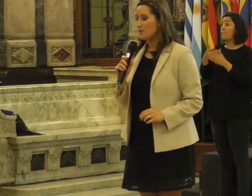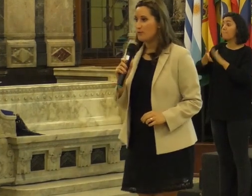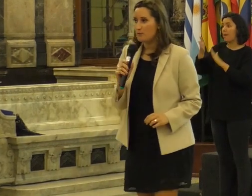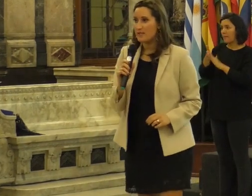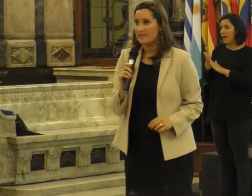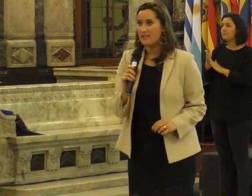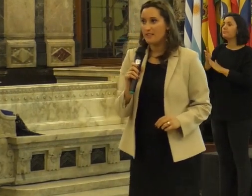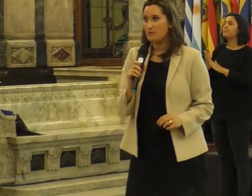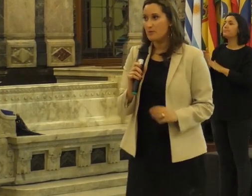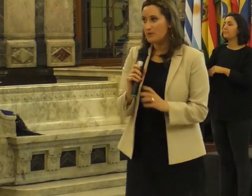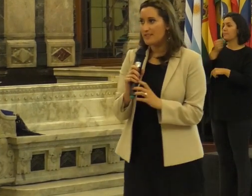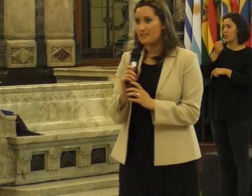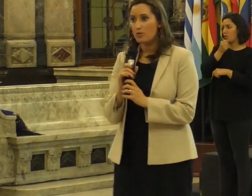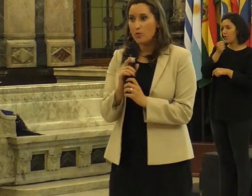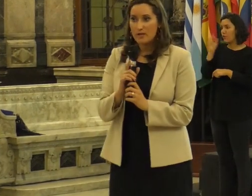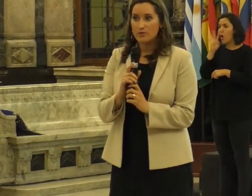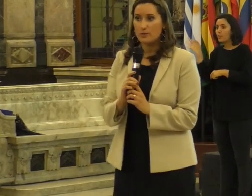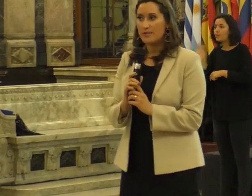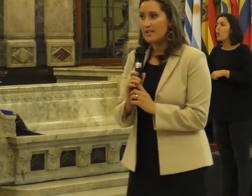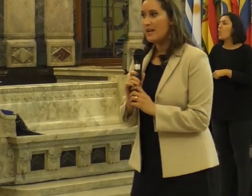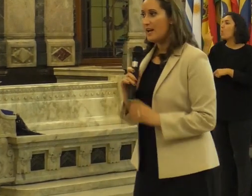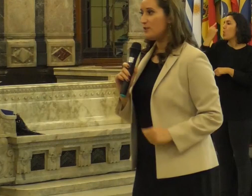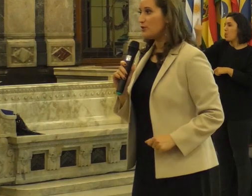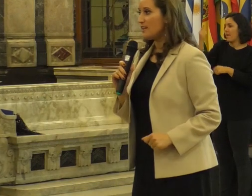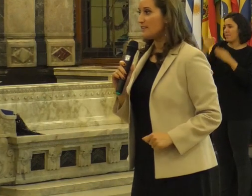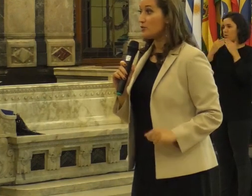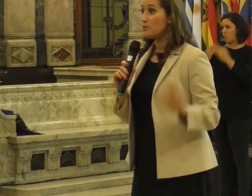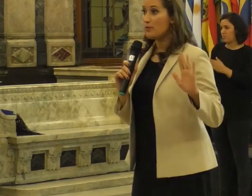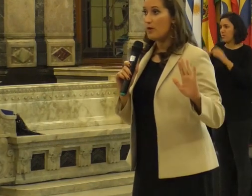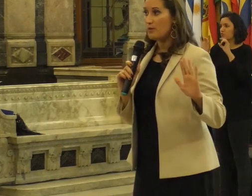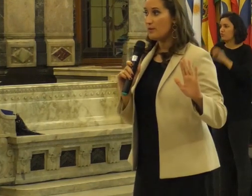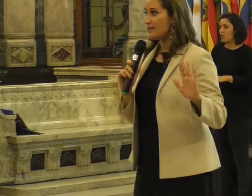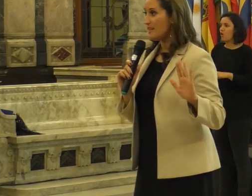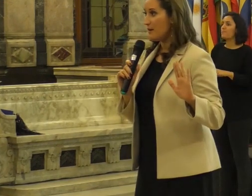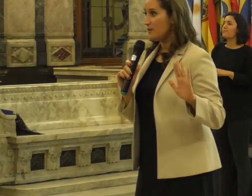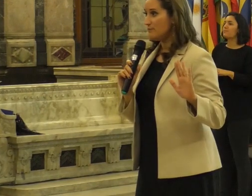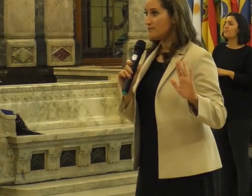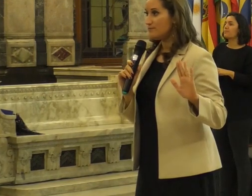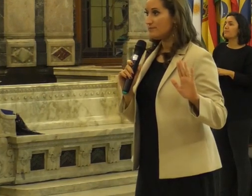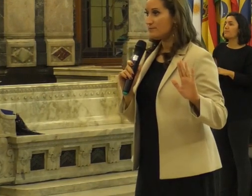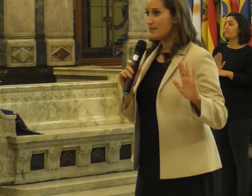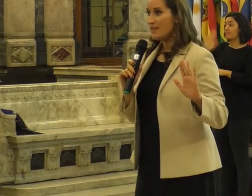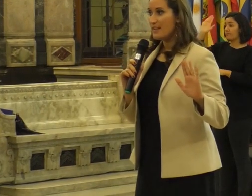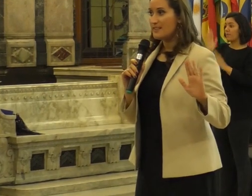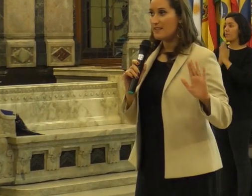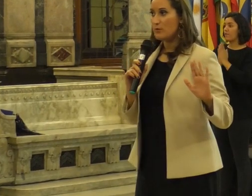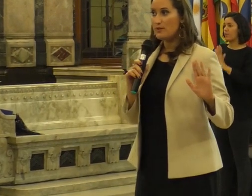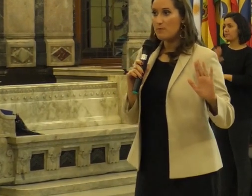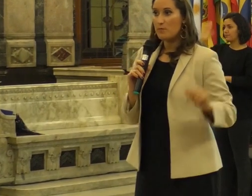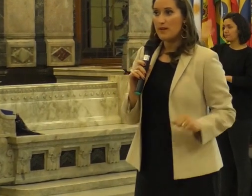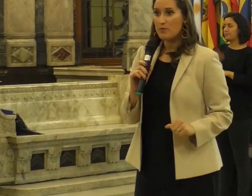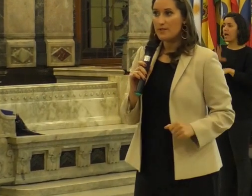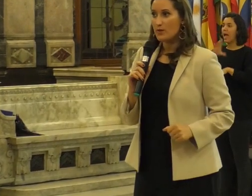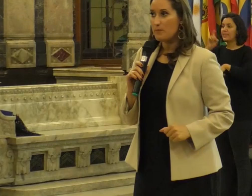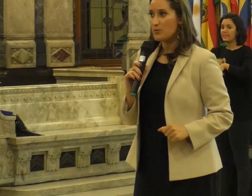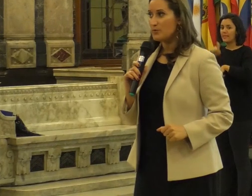Con el micrófono para que tenga la oportunidad de hacer una consulta al doctor Calatayud. Por favor, levante la mano. Tenemos